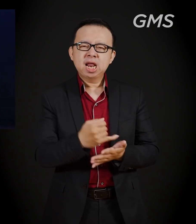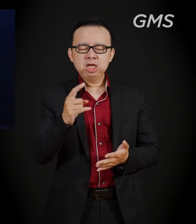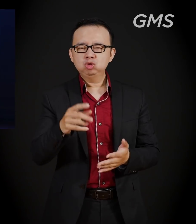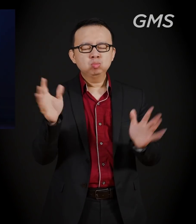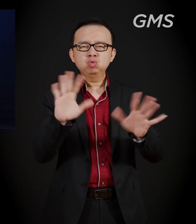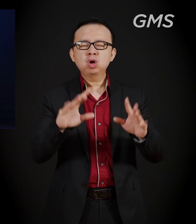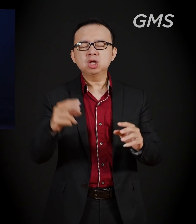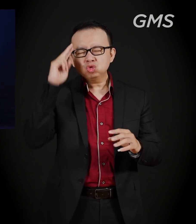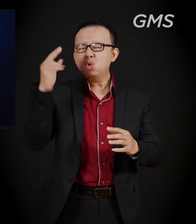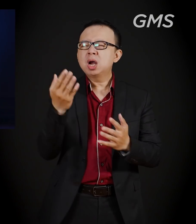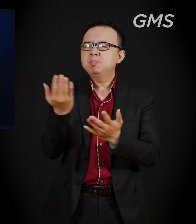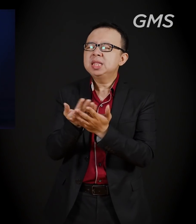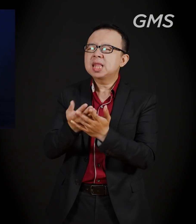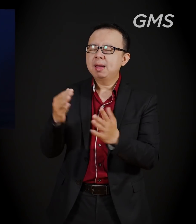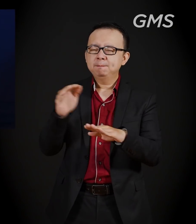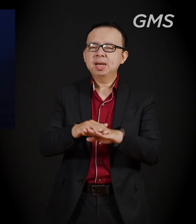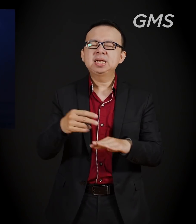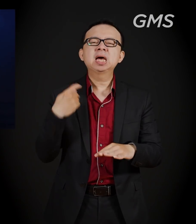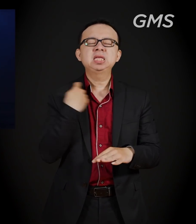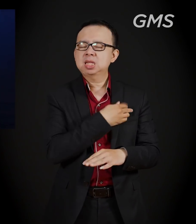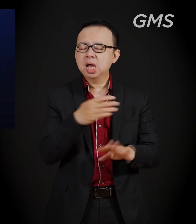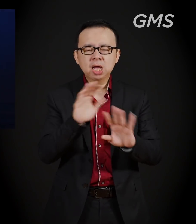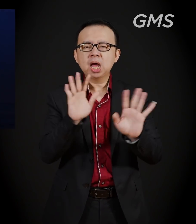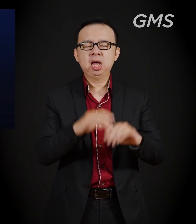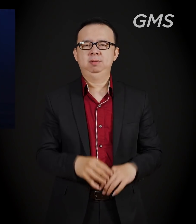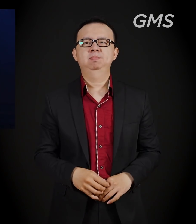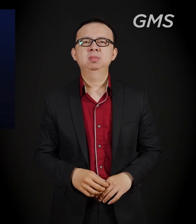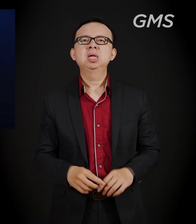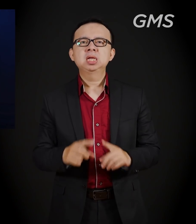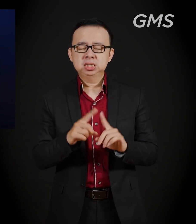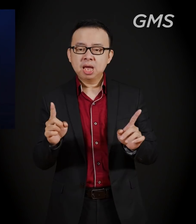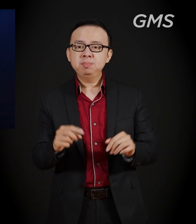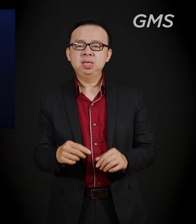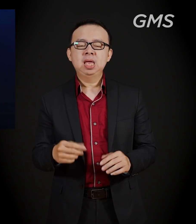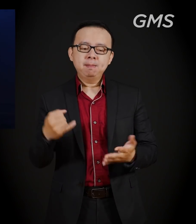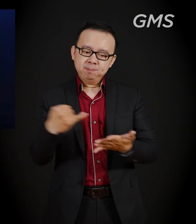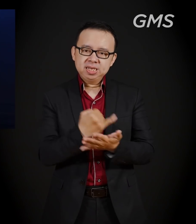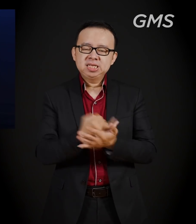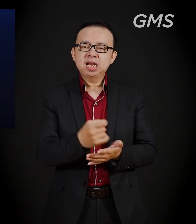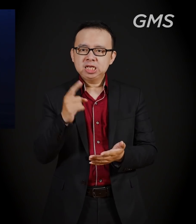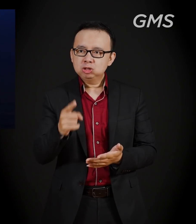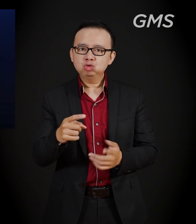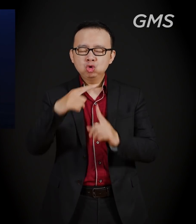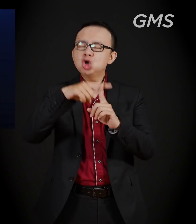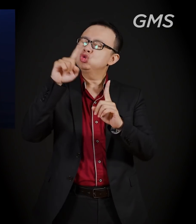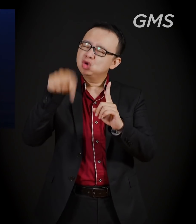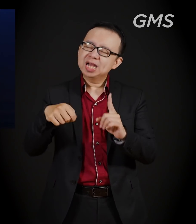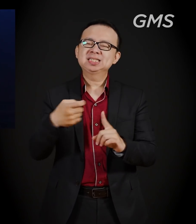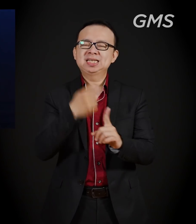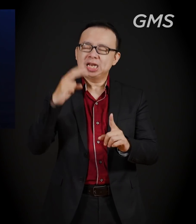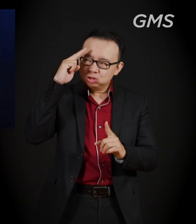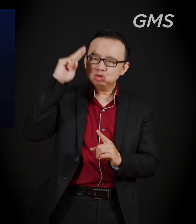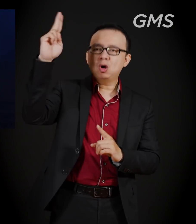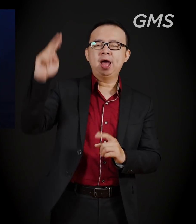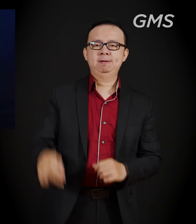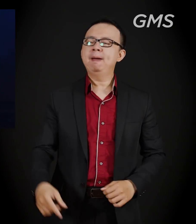from God. Tuhan bukan hanya memohon, Tuhan bukan hanya berharap, tolong dong injilin dunia. Tetapi